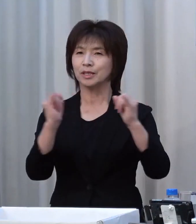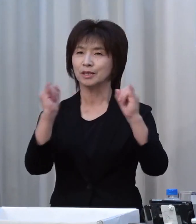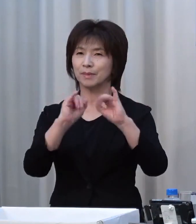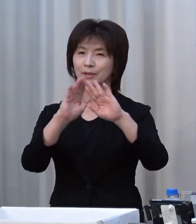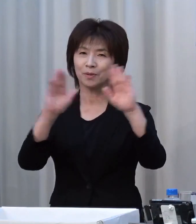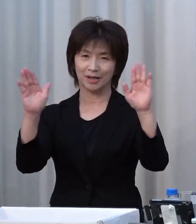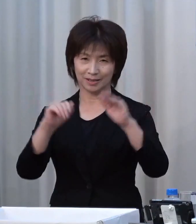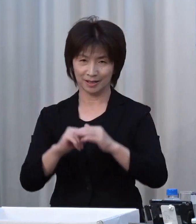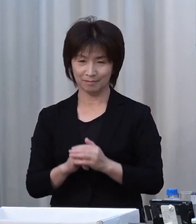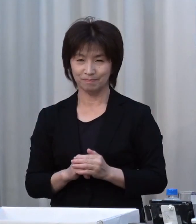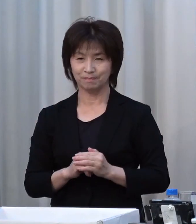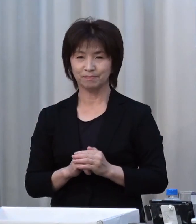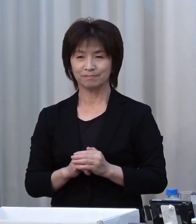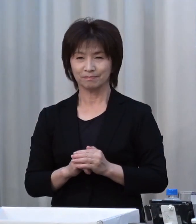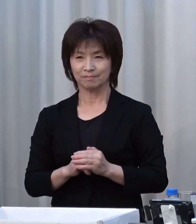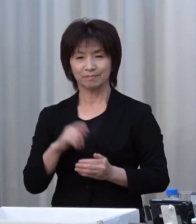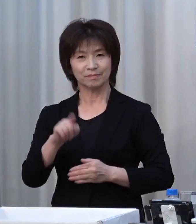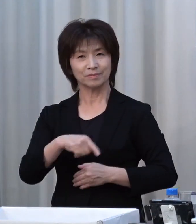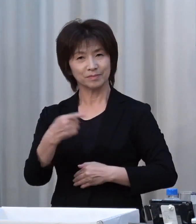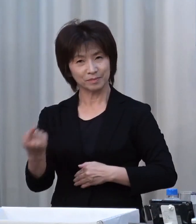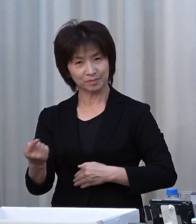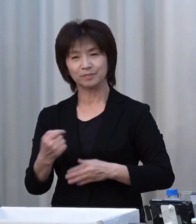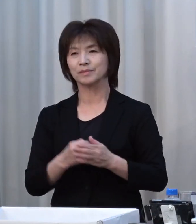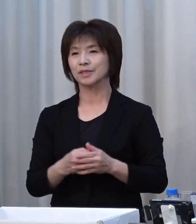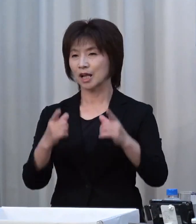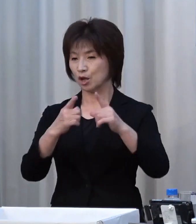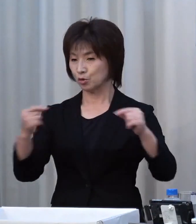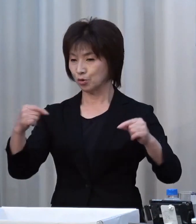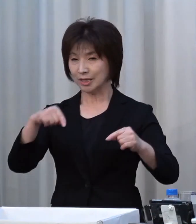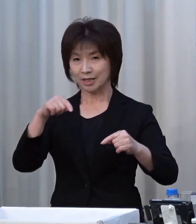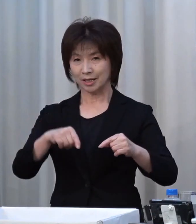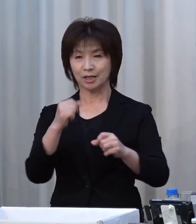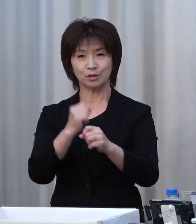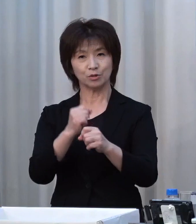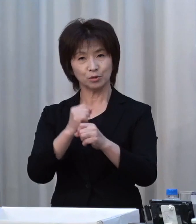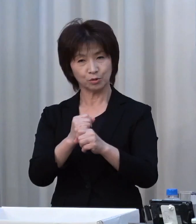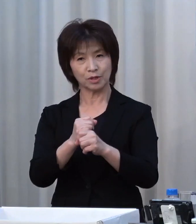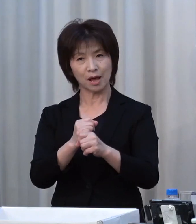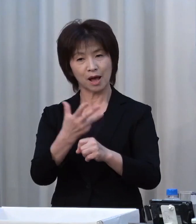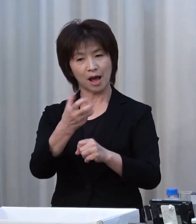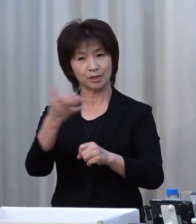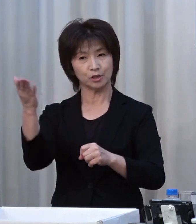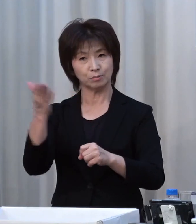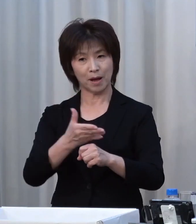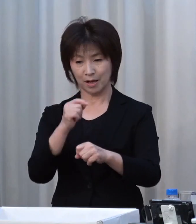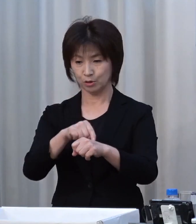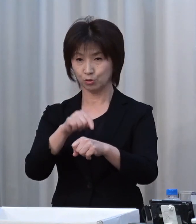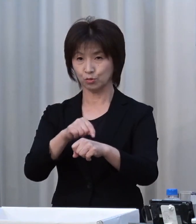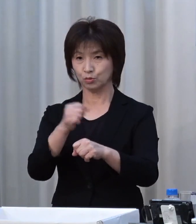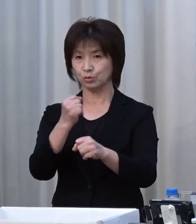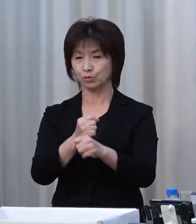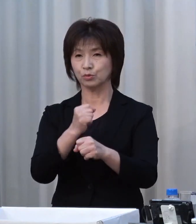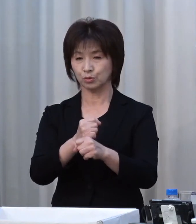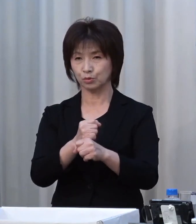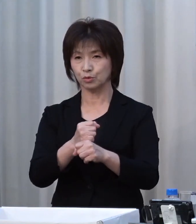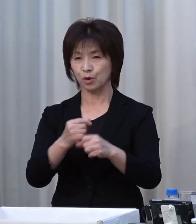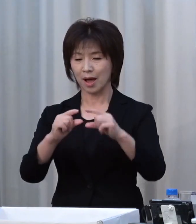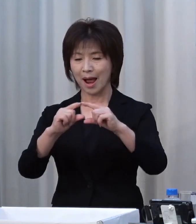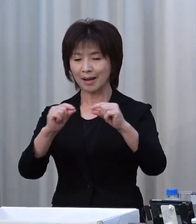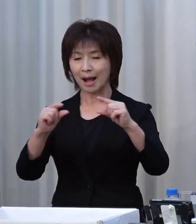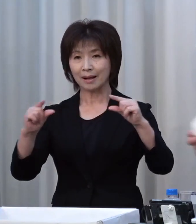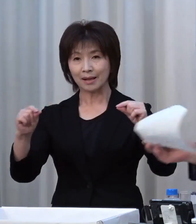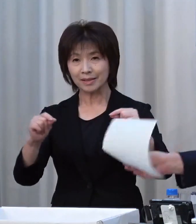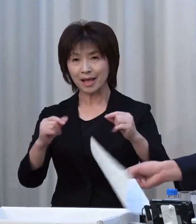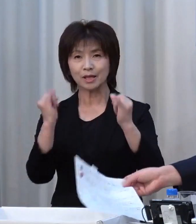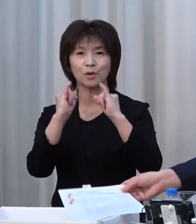催されます。次は国内産の約8割が本県で生産されている落花生の